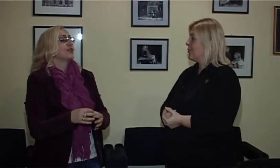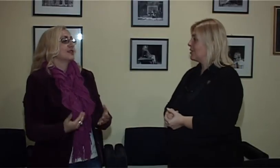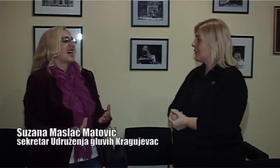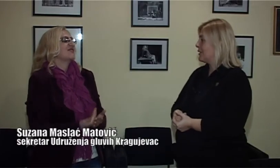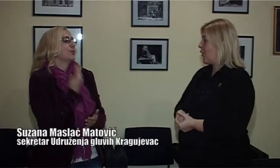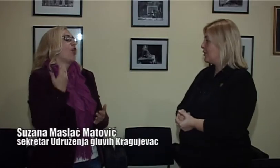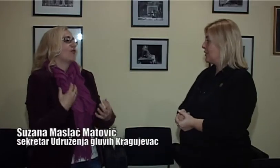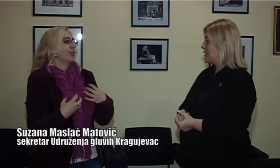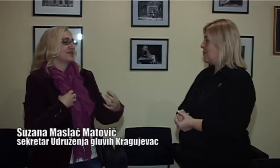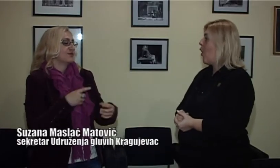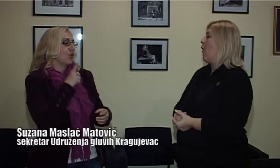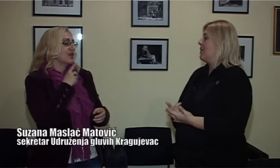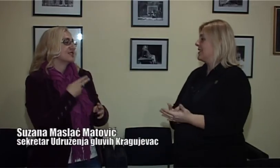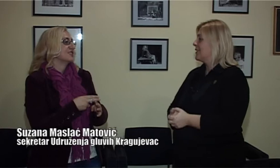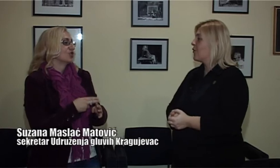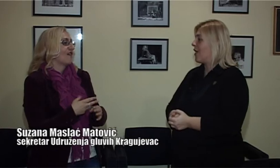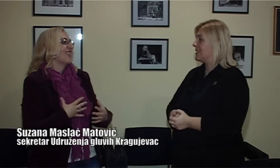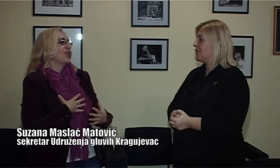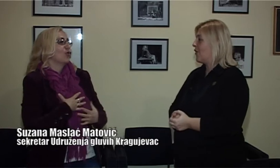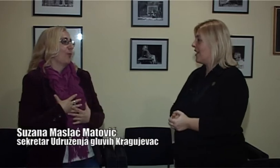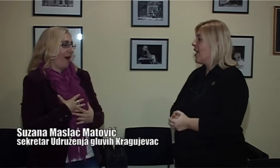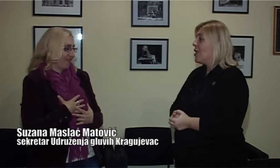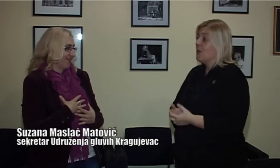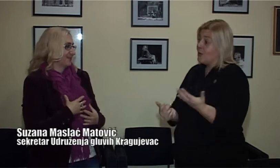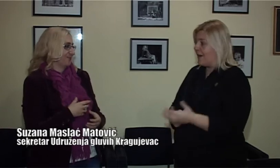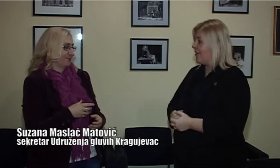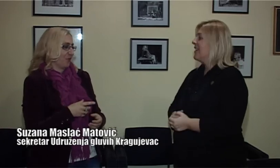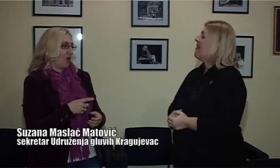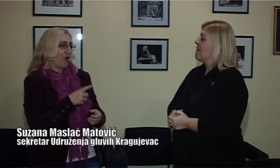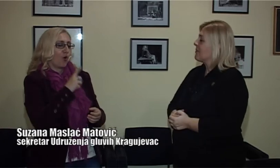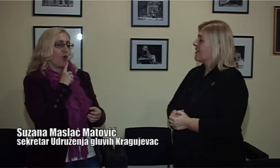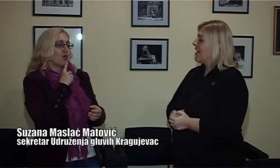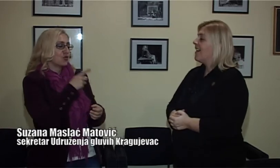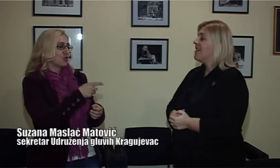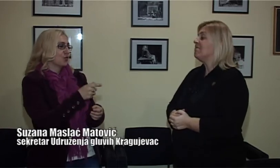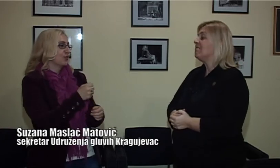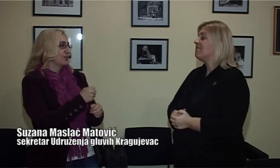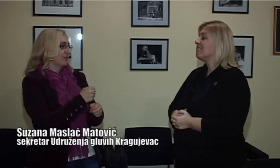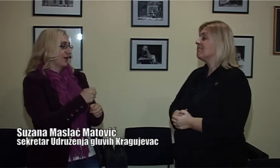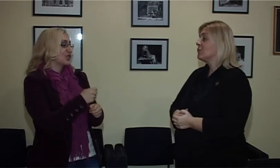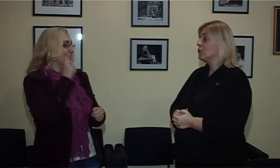Naše društvo je izvodilo sasvim novu predstavu koja se zove Ljubav.